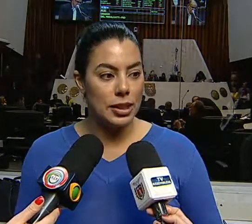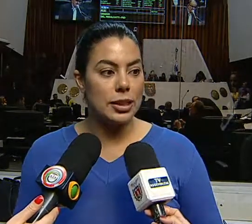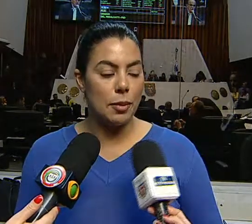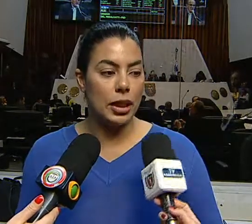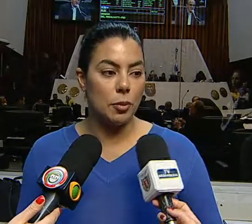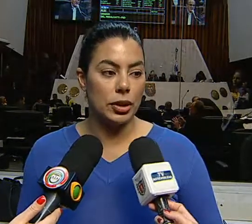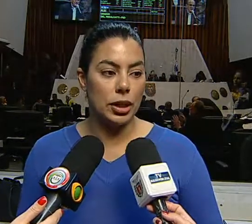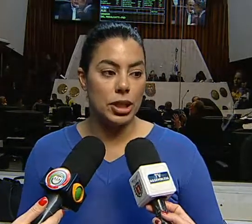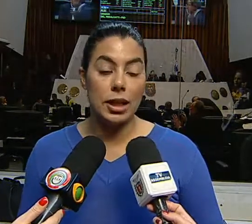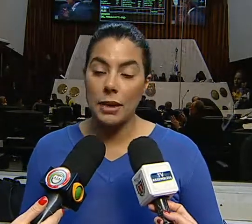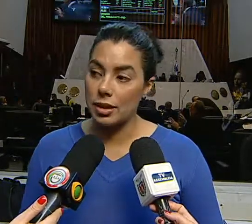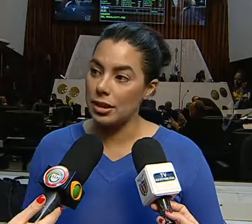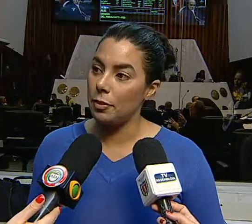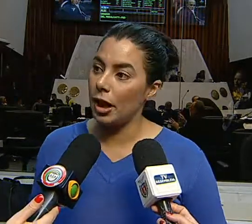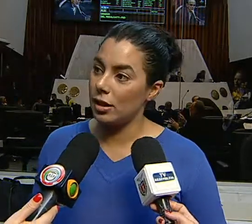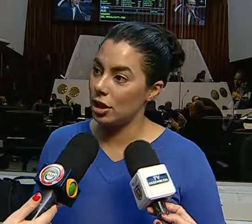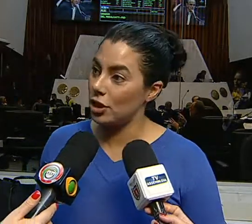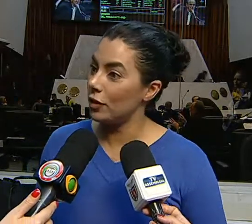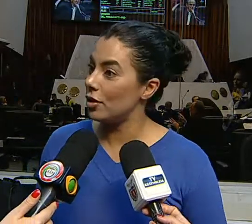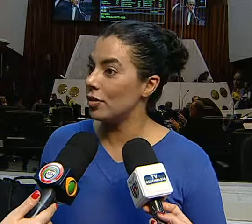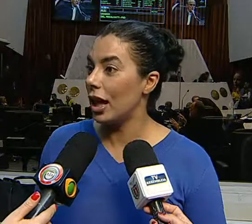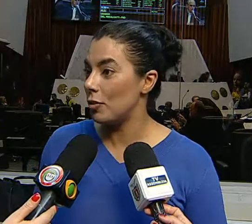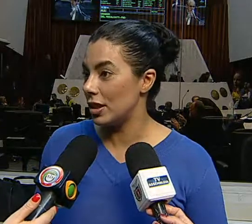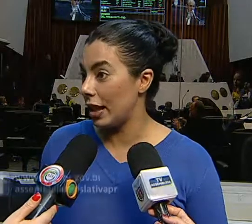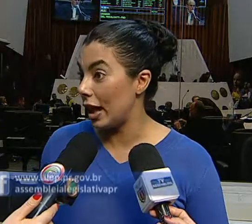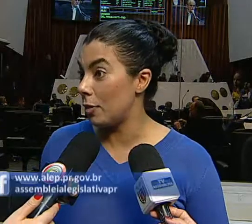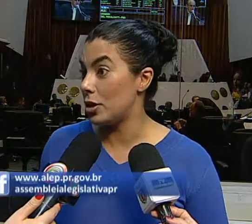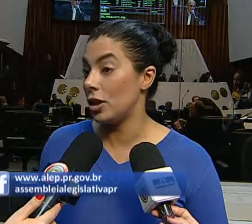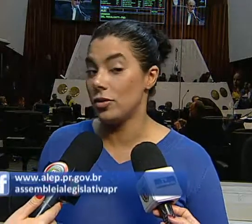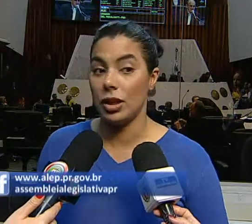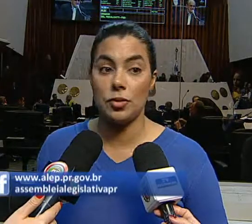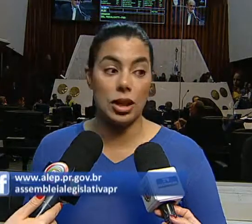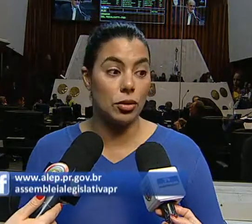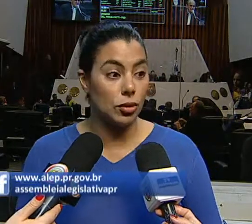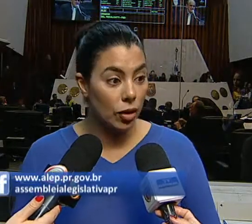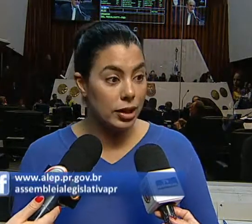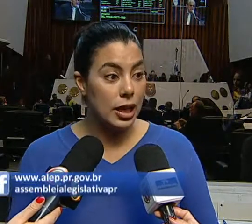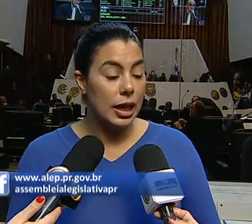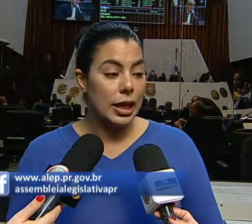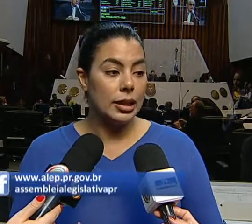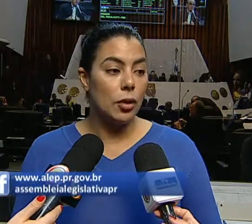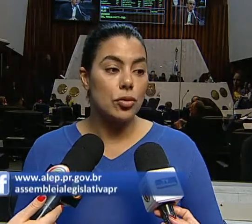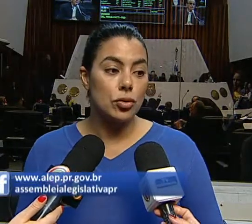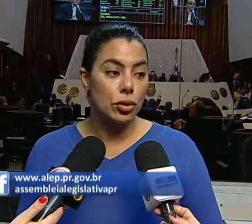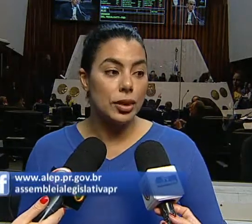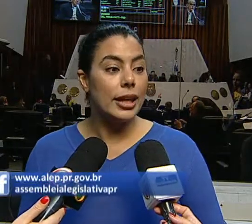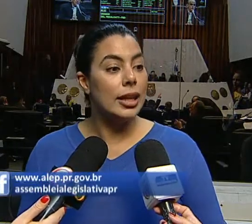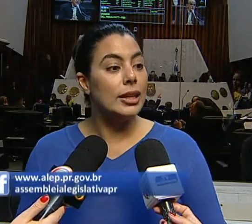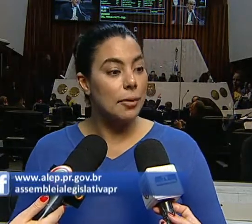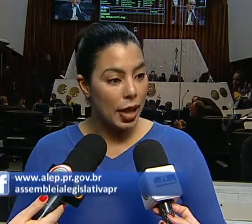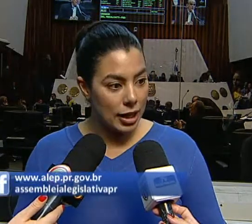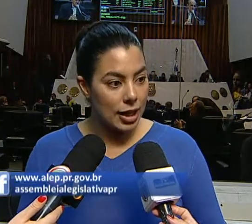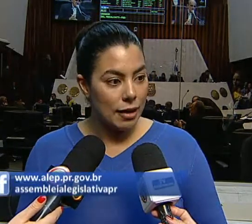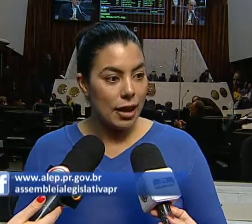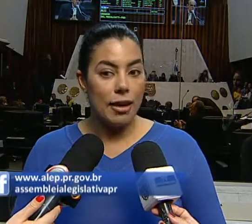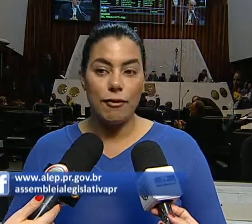esse tema que é importante. Aqui mesmo, na Assembleia Legislativa, nós não temos intérprete, nós não temos tradutores. Então o surdo, que também